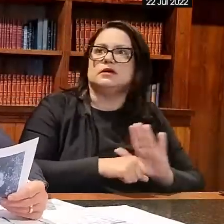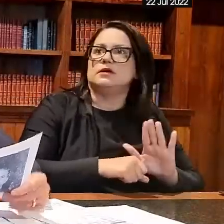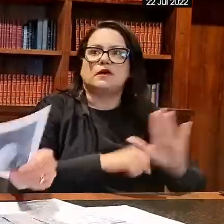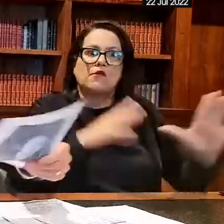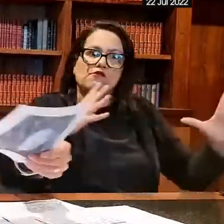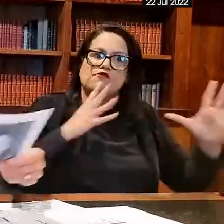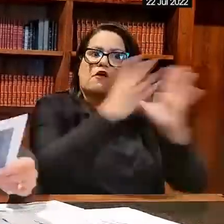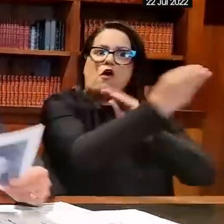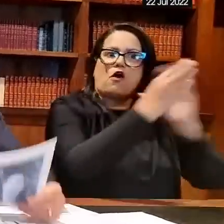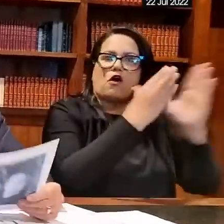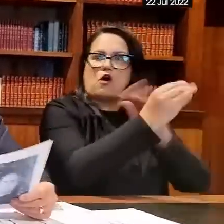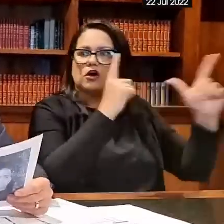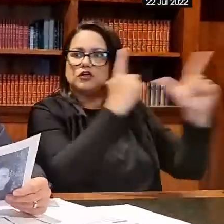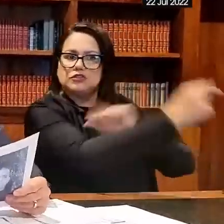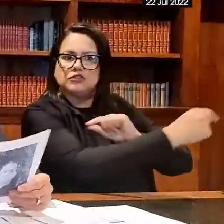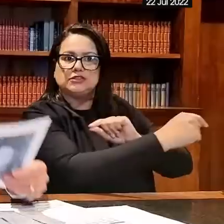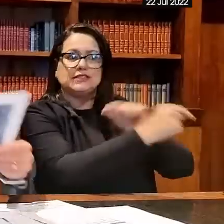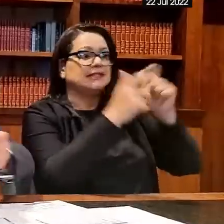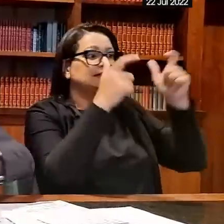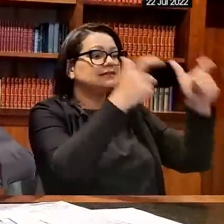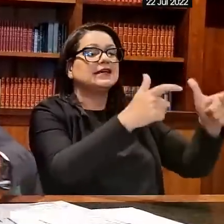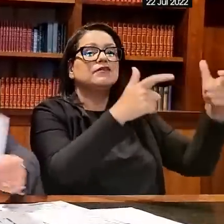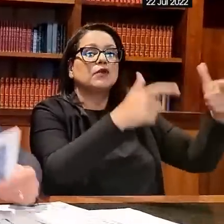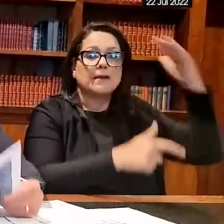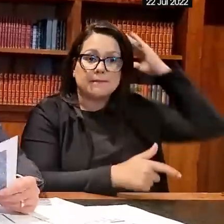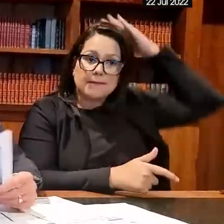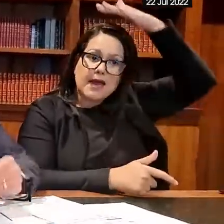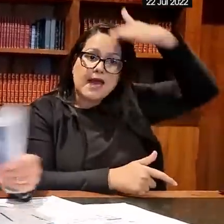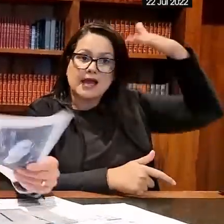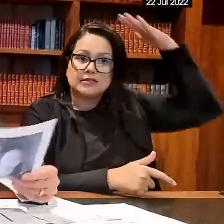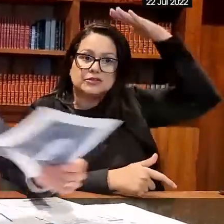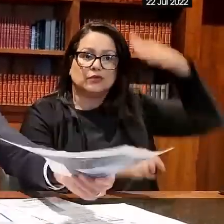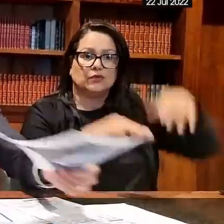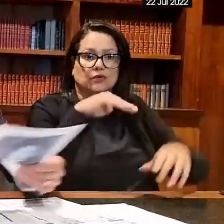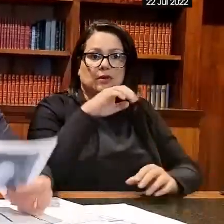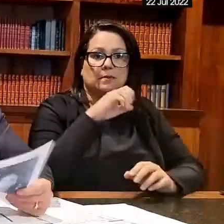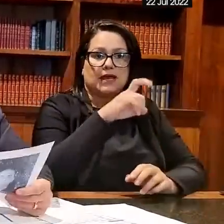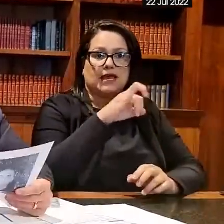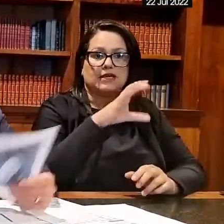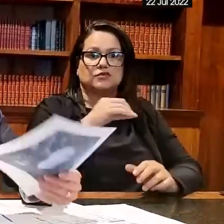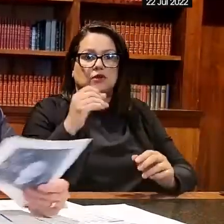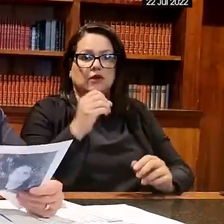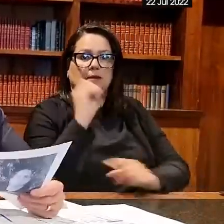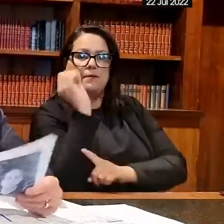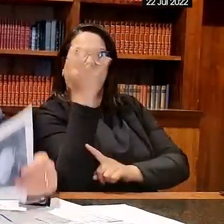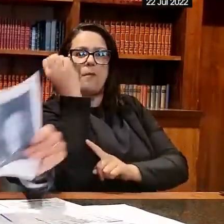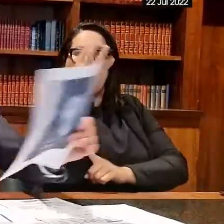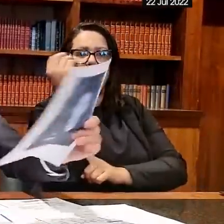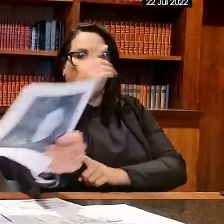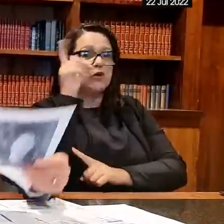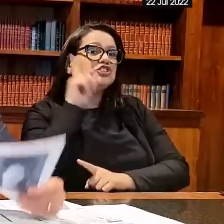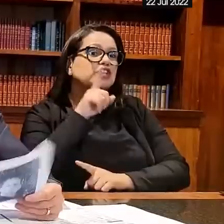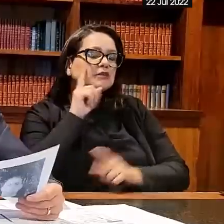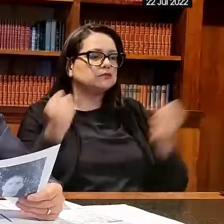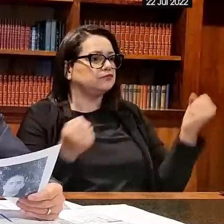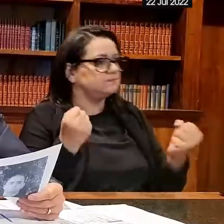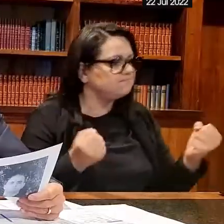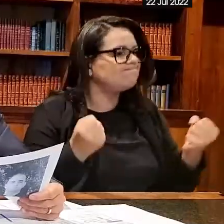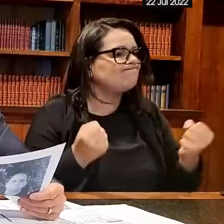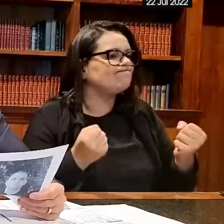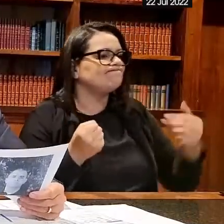e quando chegava no no México a Fartura americana não podia entrar naquele estado